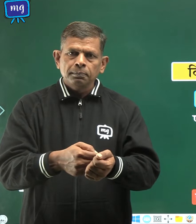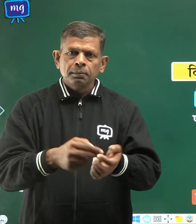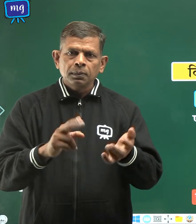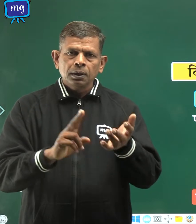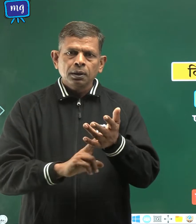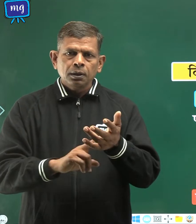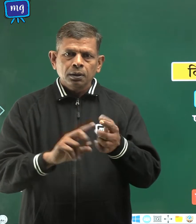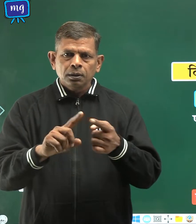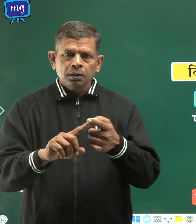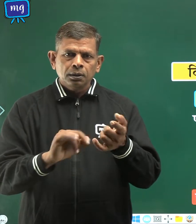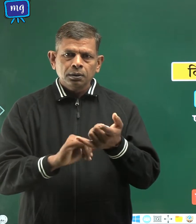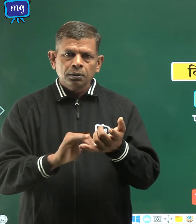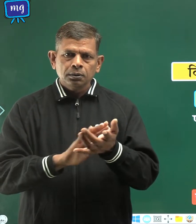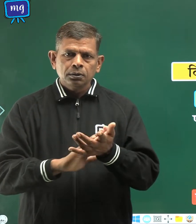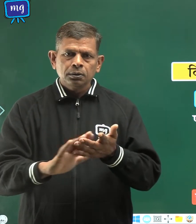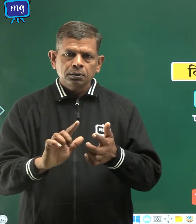निशी अरोड़ा है